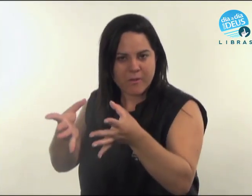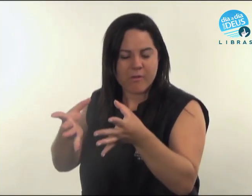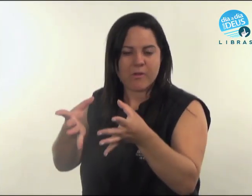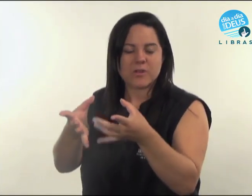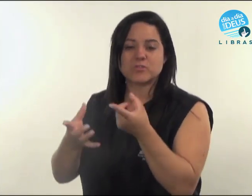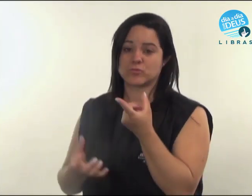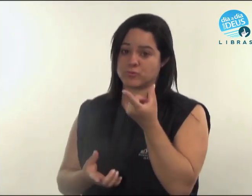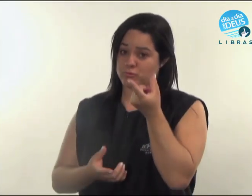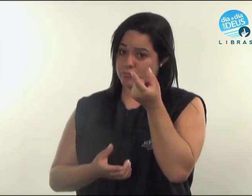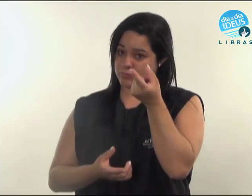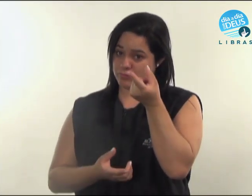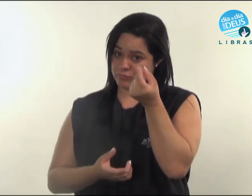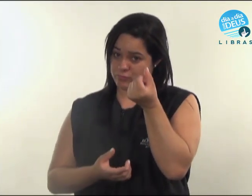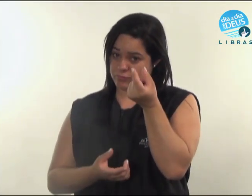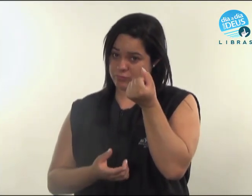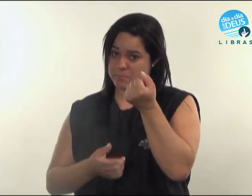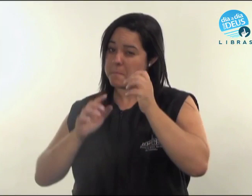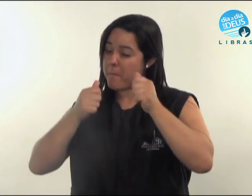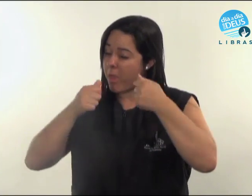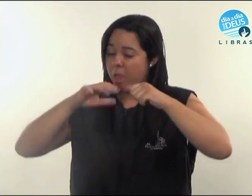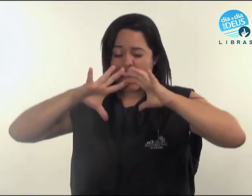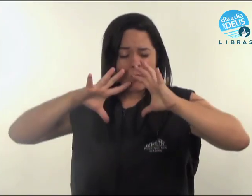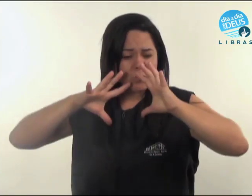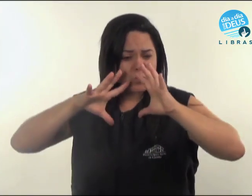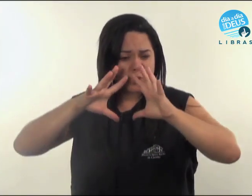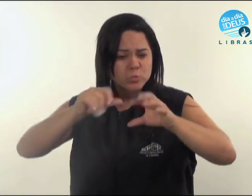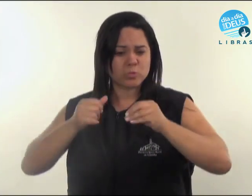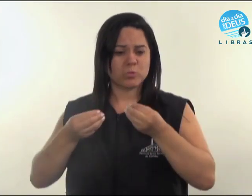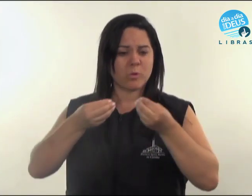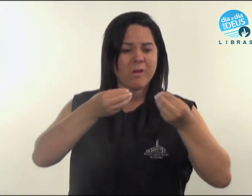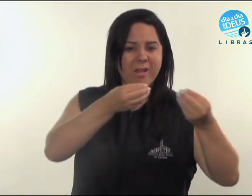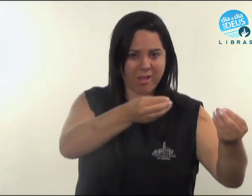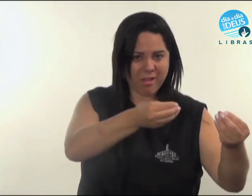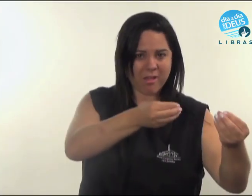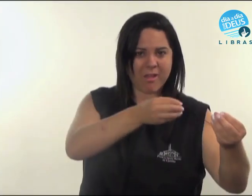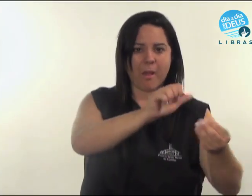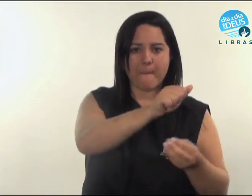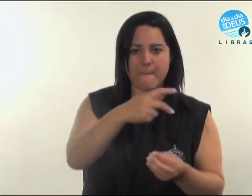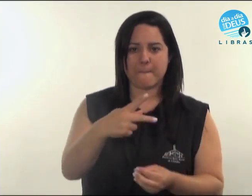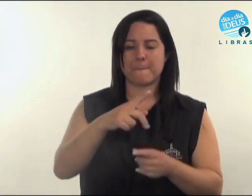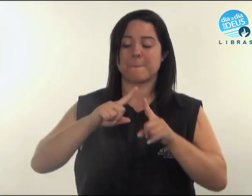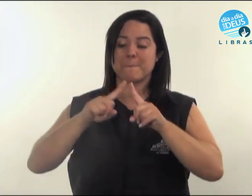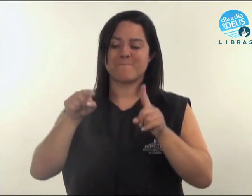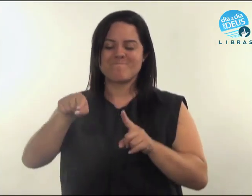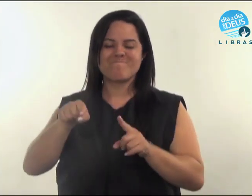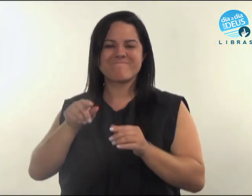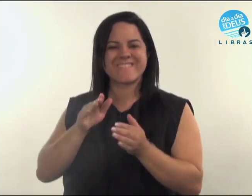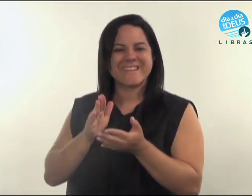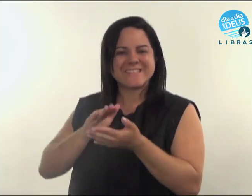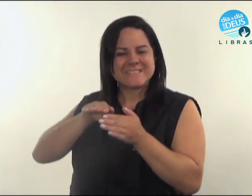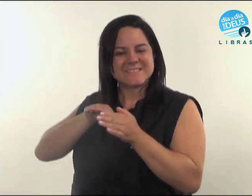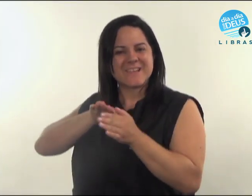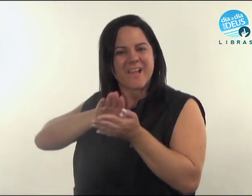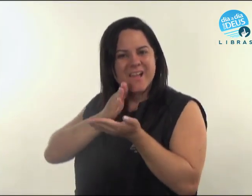E Safira sabia disso. E então Pedro disse a Ananias: por que você